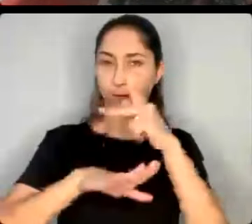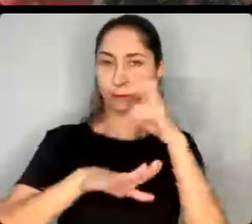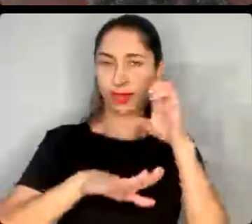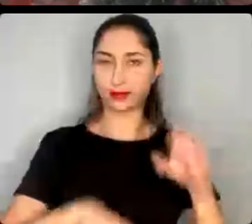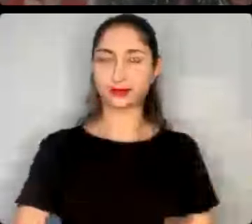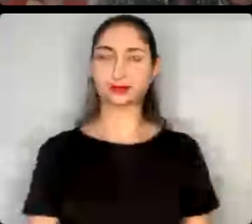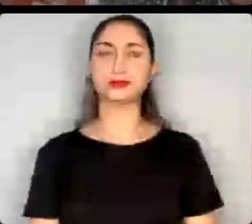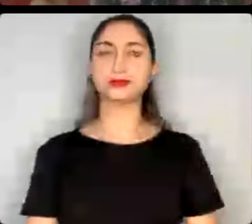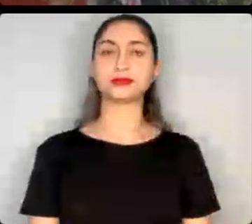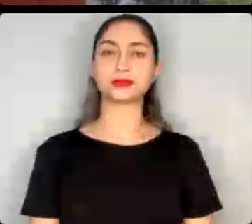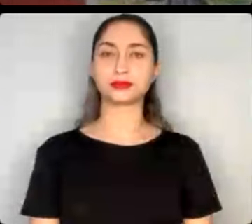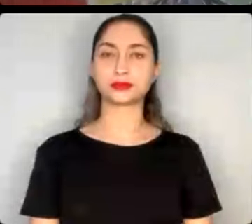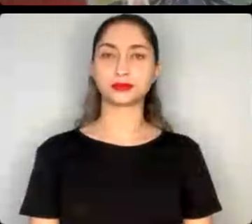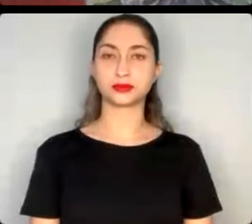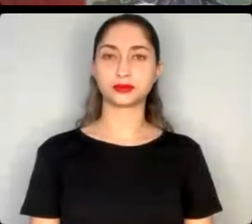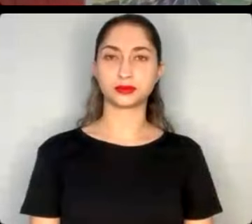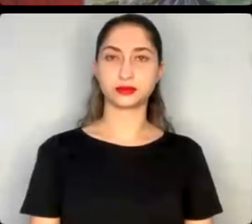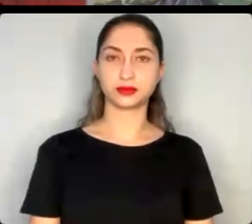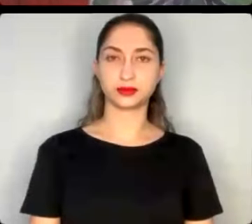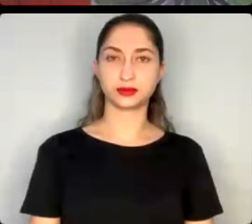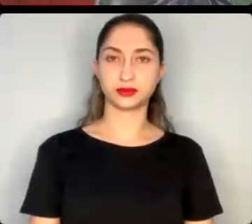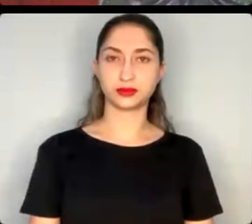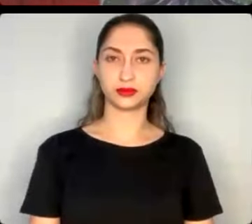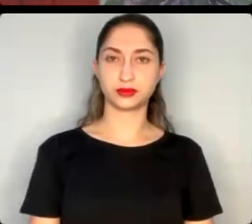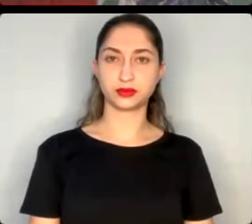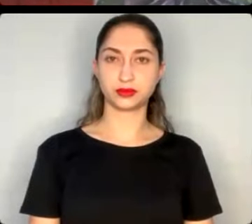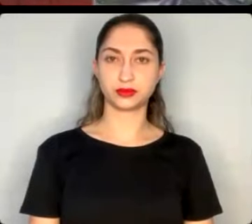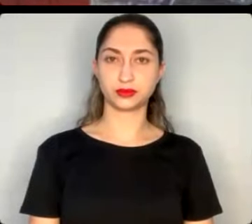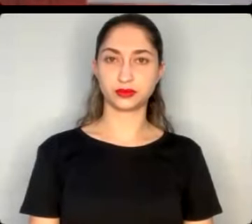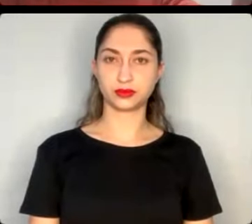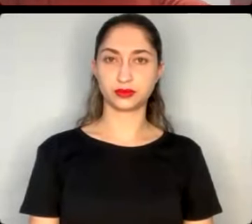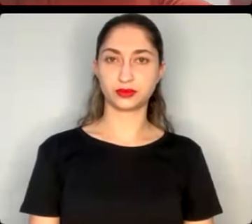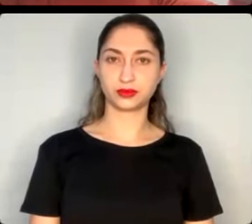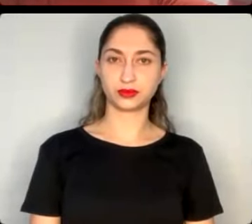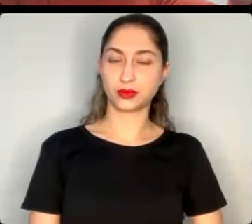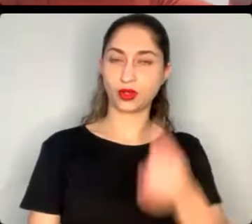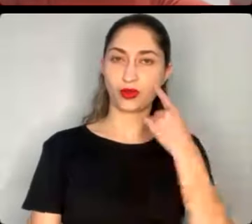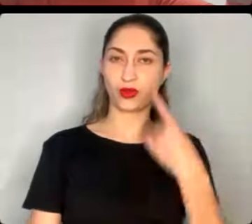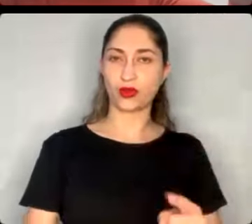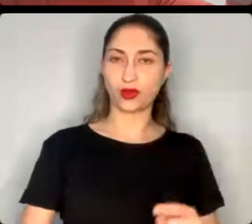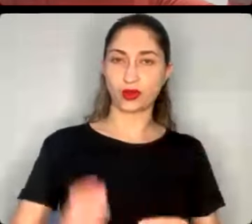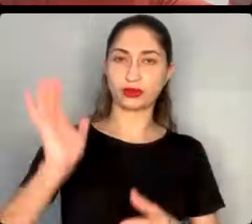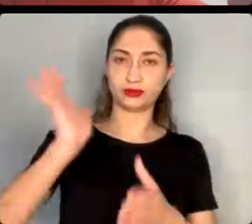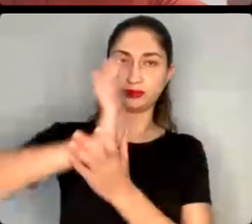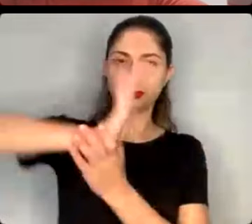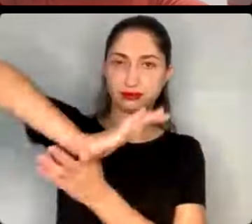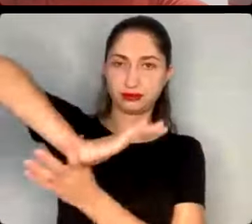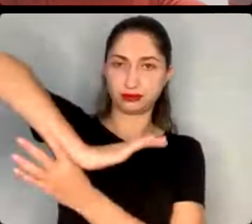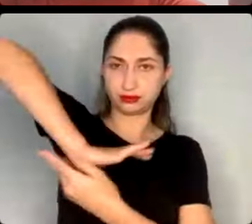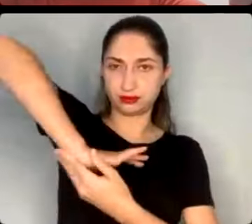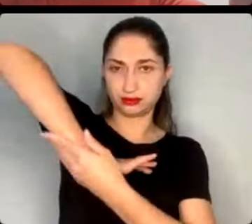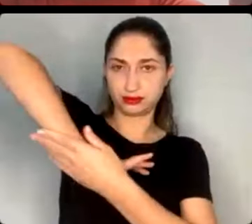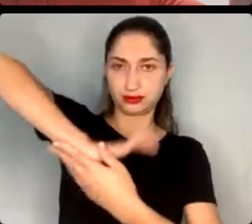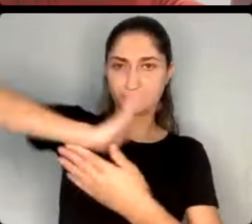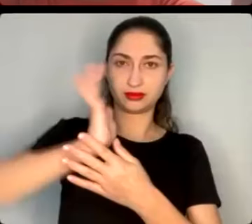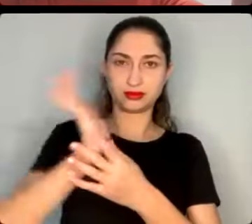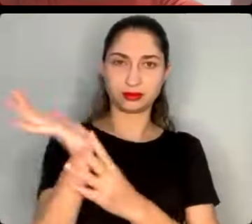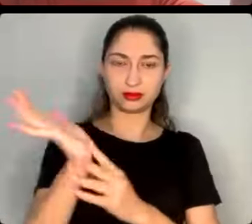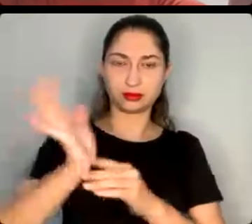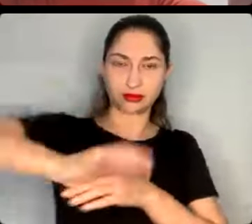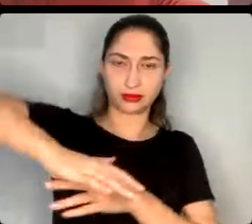E nós vamos ter, então, o calcanhar como se fossem as raízes, a base, né? A